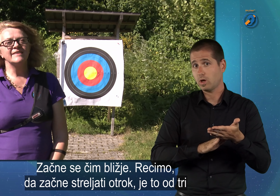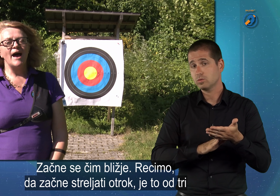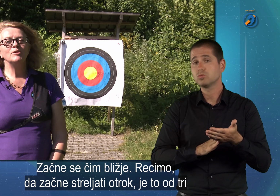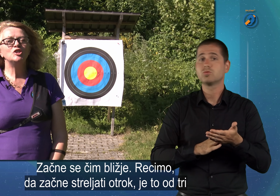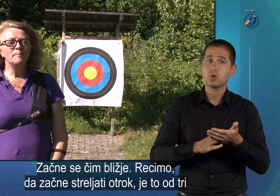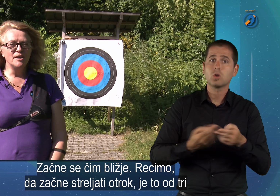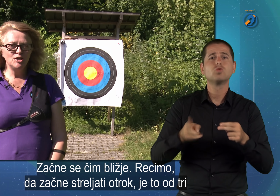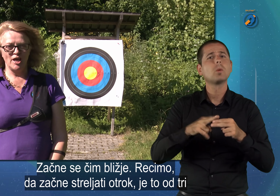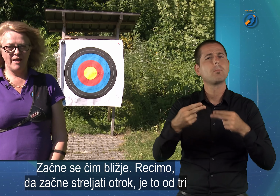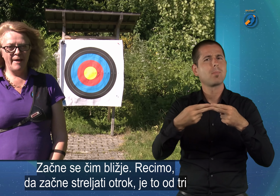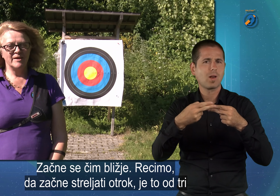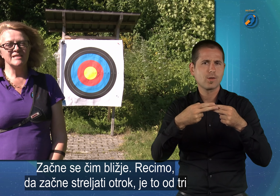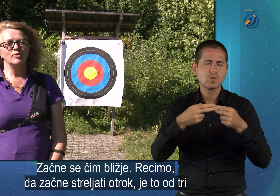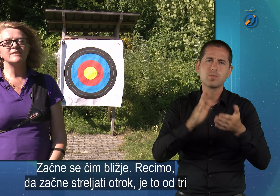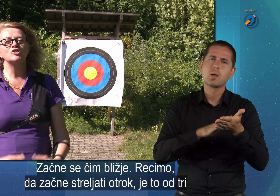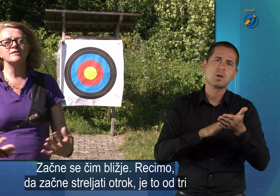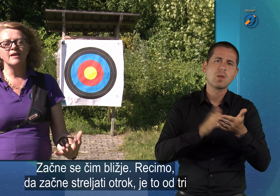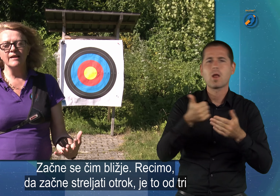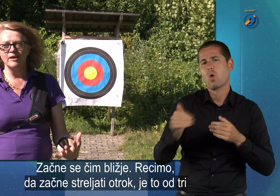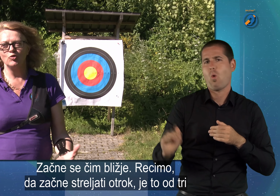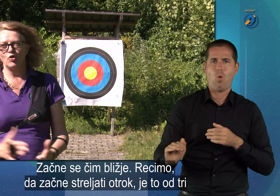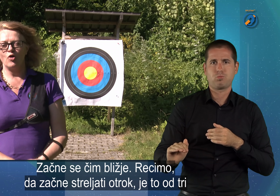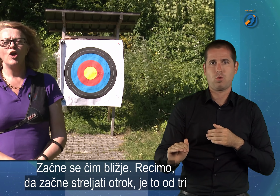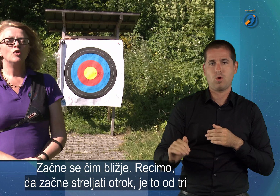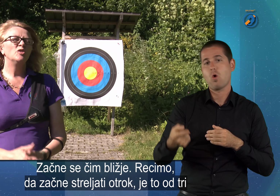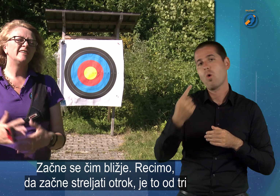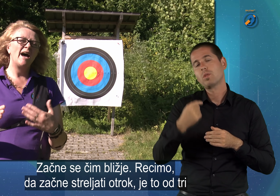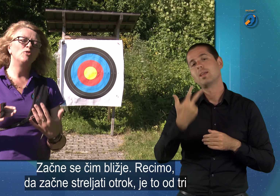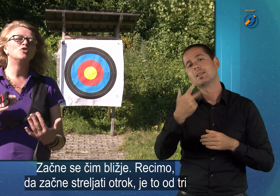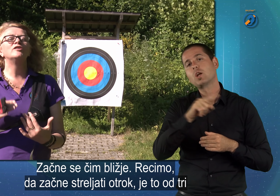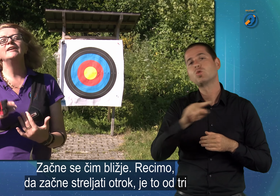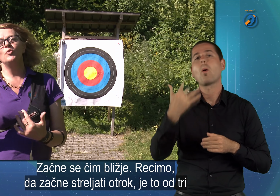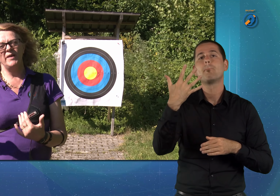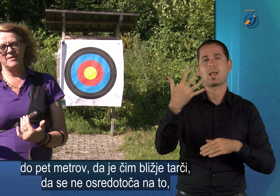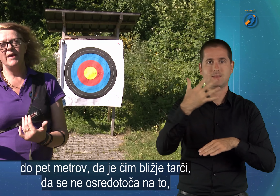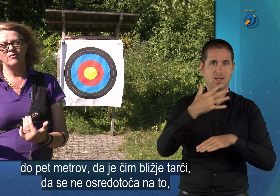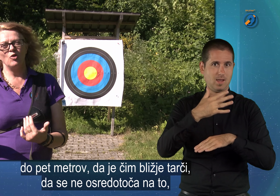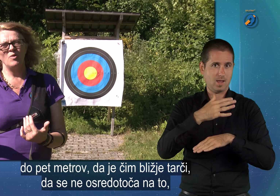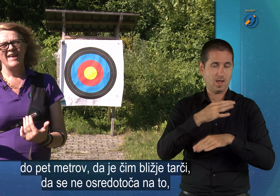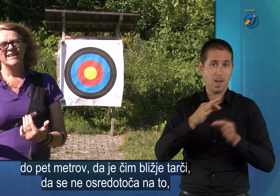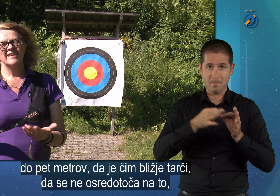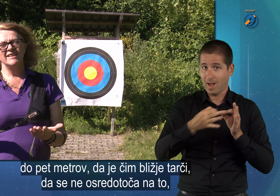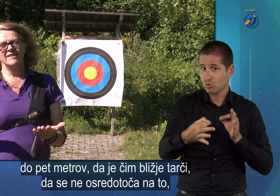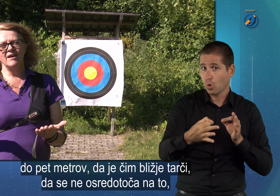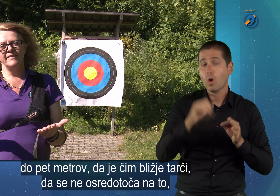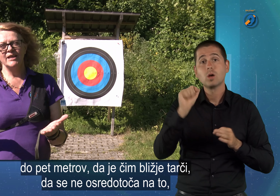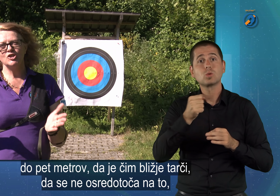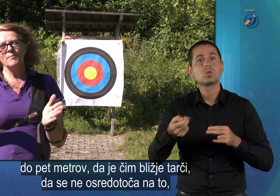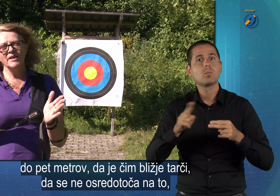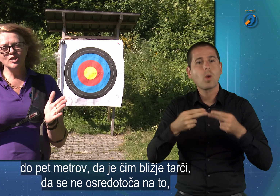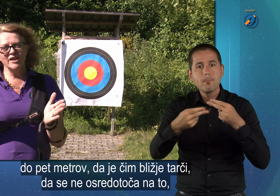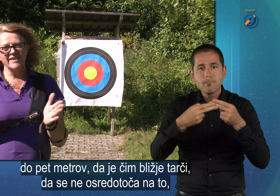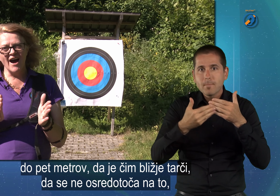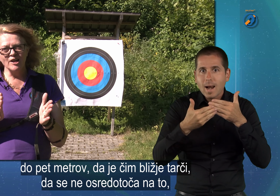Začne se tam čim bliže, ne? Recimo, da začne streljati en otrok. To je od tam od do 3 do 5 metrov. Zaradi tega, da je